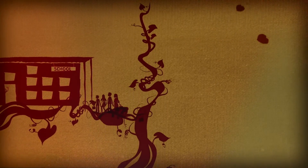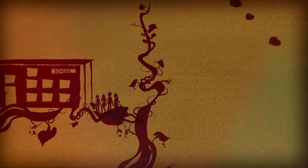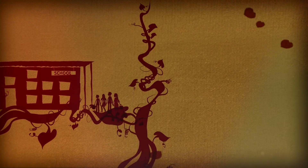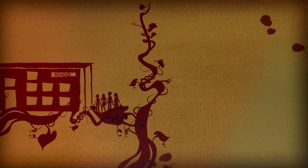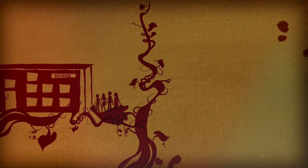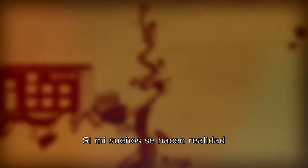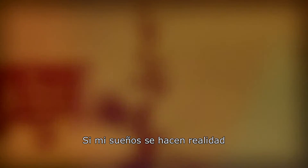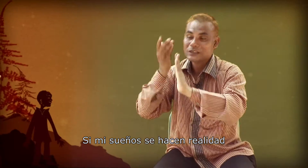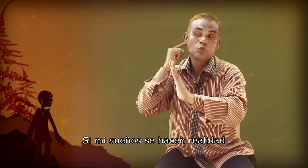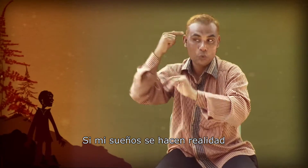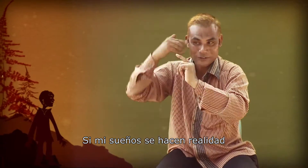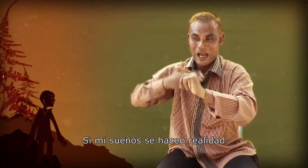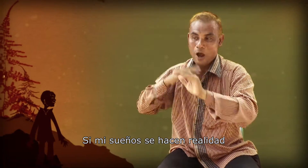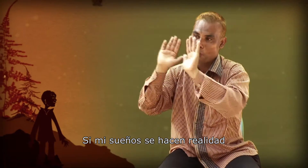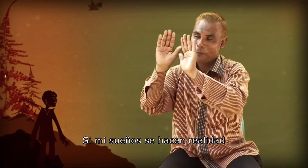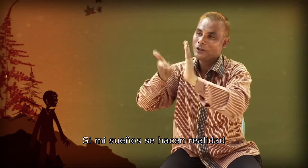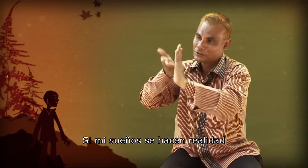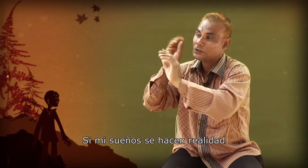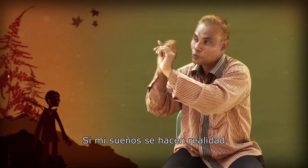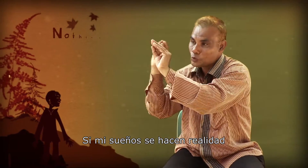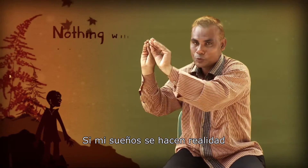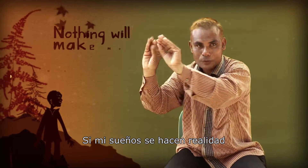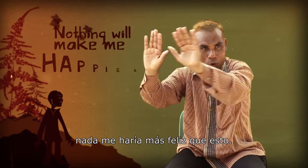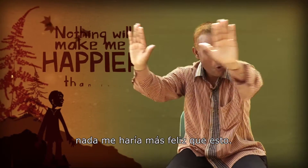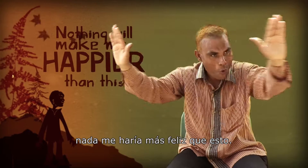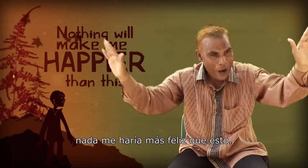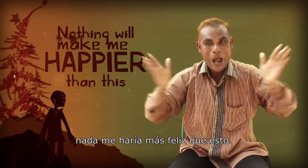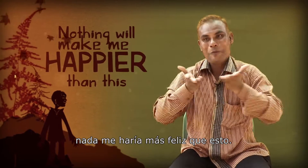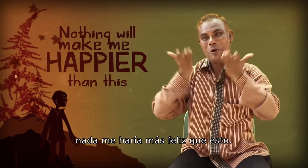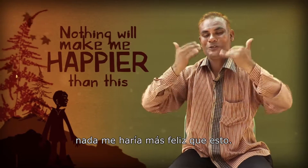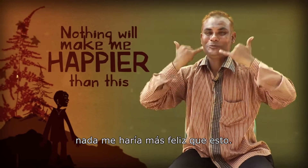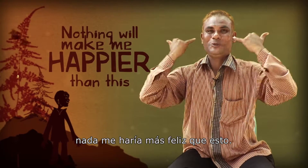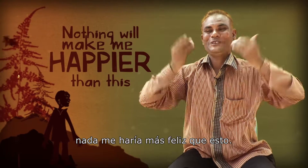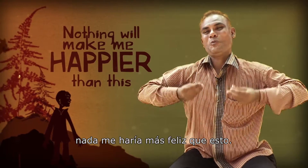Si mis sueños se hacen realidad, nada me haría más feliz que esto.